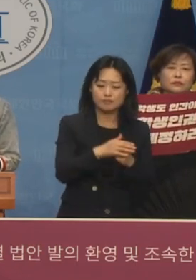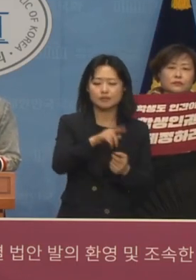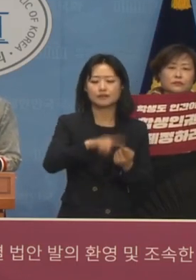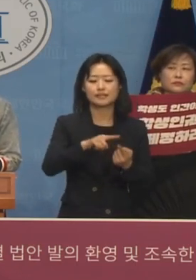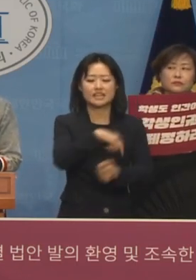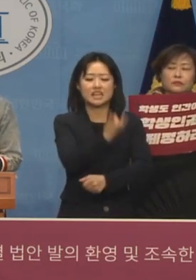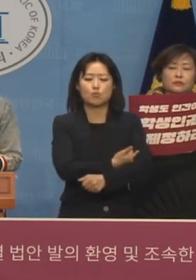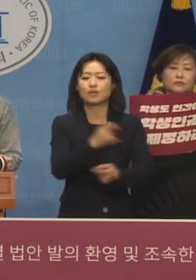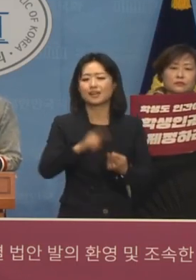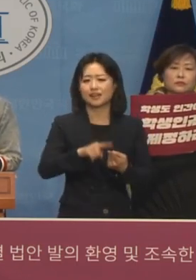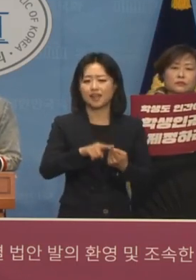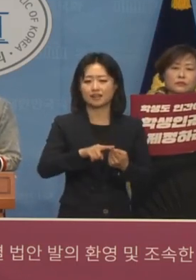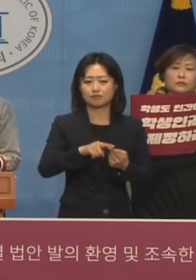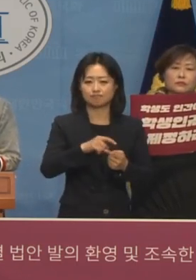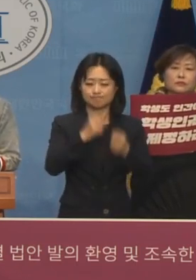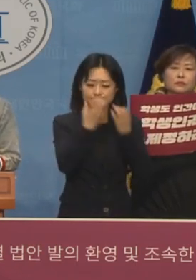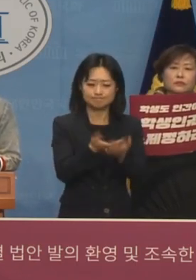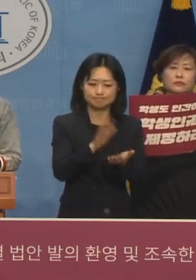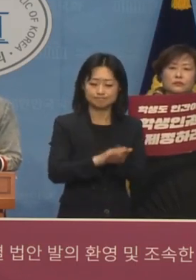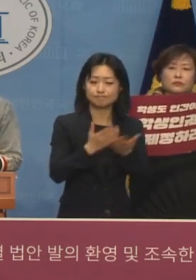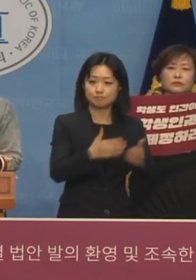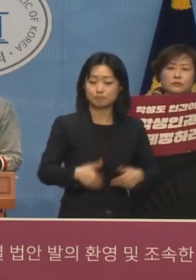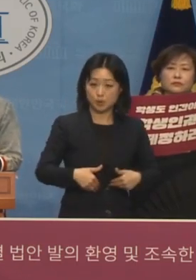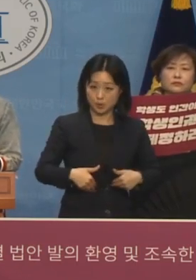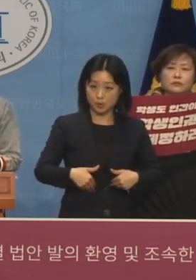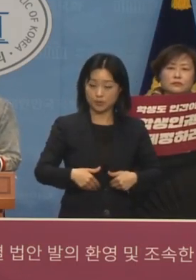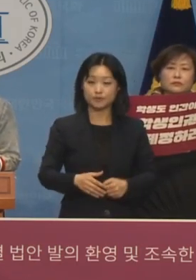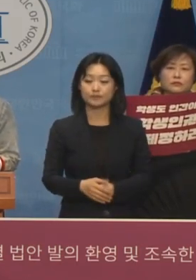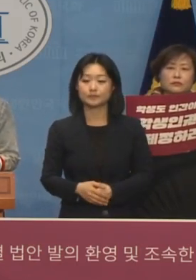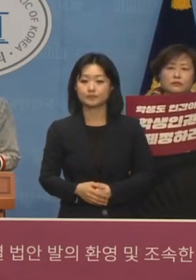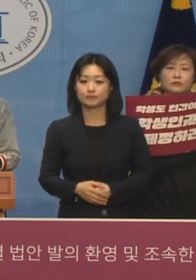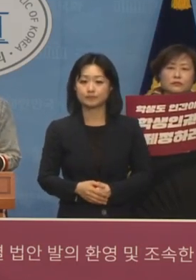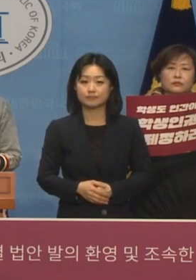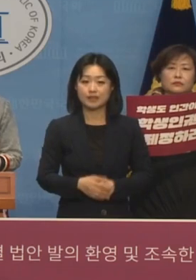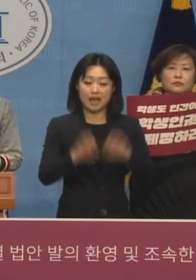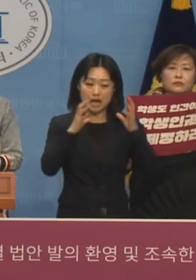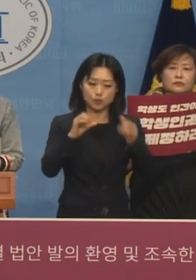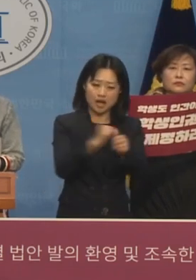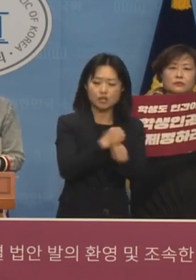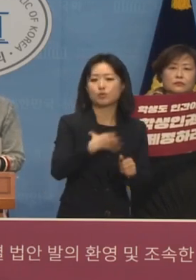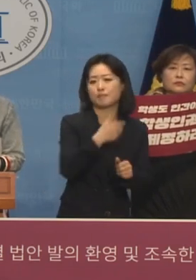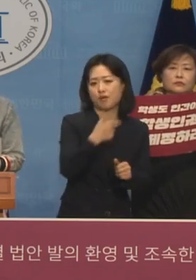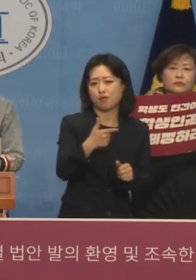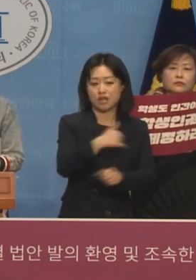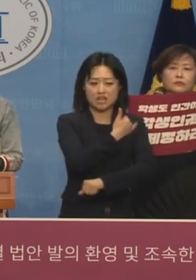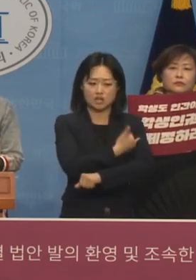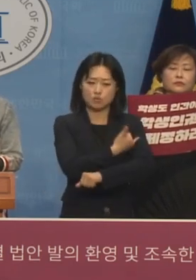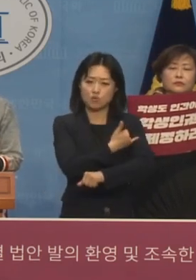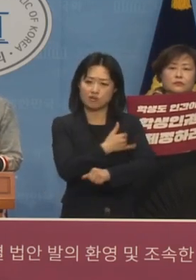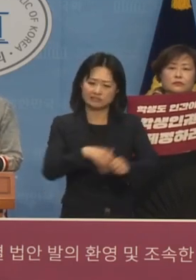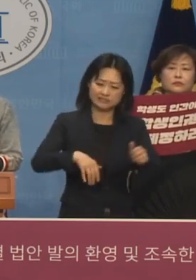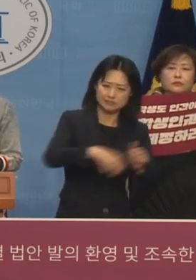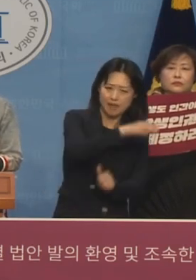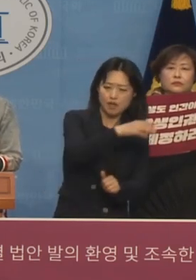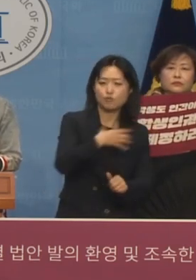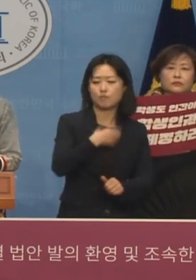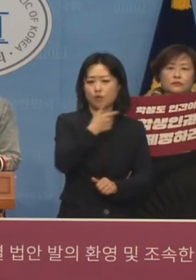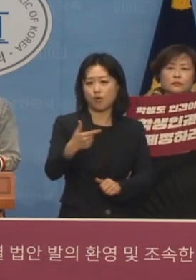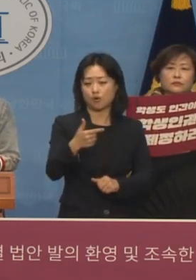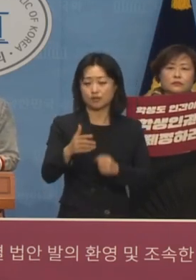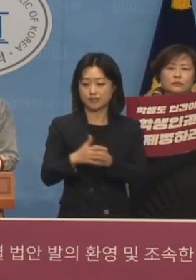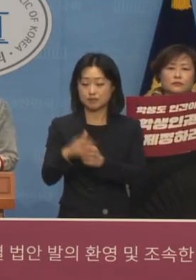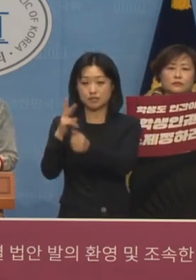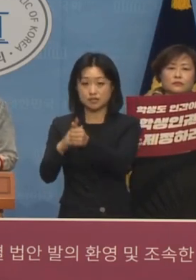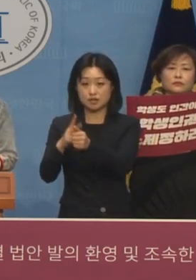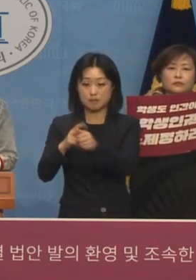기구가 없기에 아동학대 신고를 고민하게 되는 상황이 벌어질 수 있습니다. 즉, 인권 침해가 가능한 학칙에 기대 교사들이